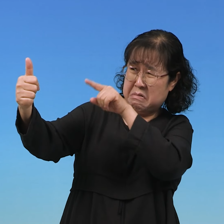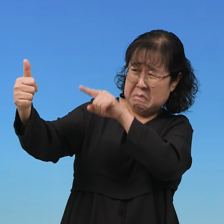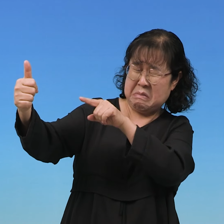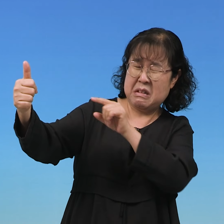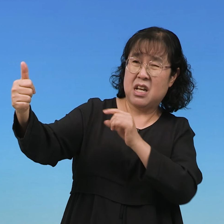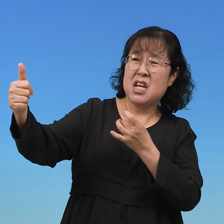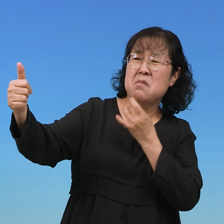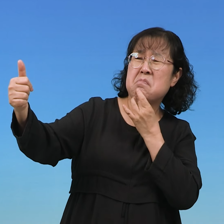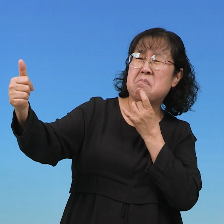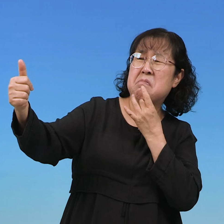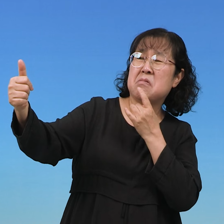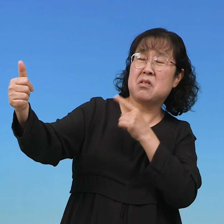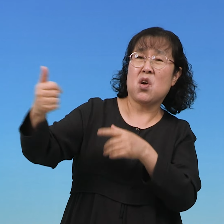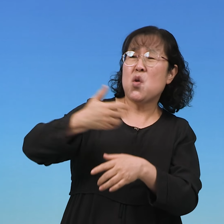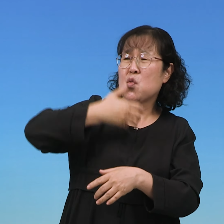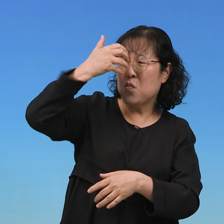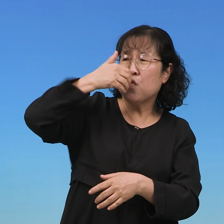오네?